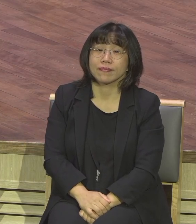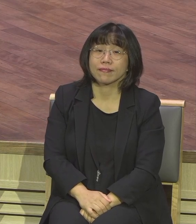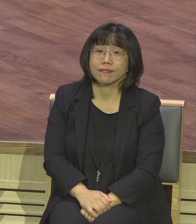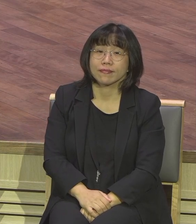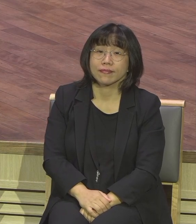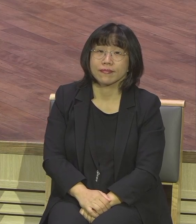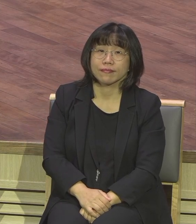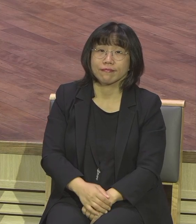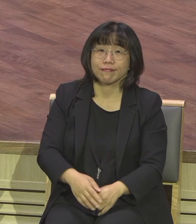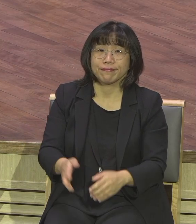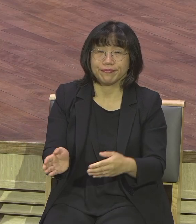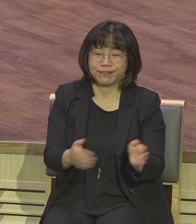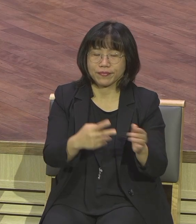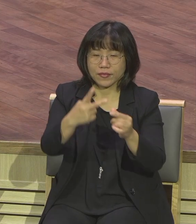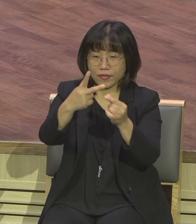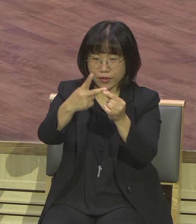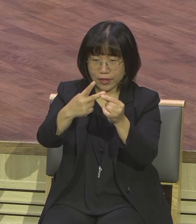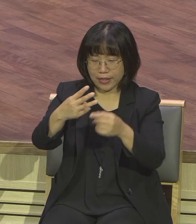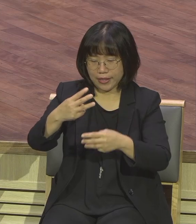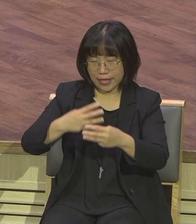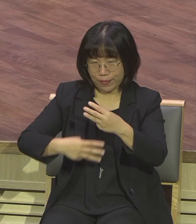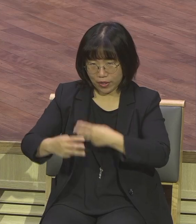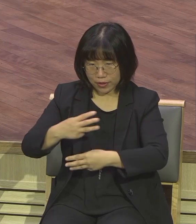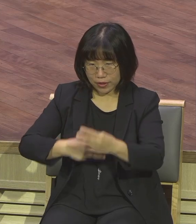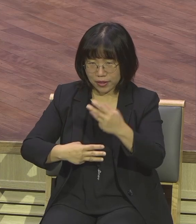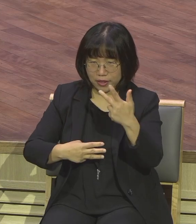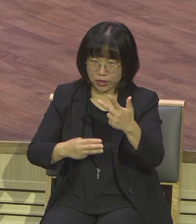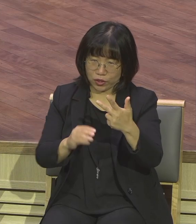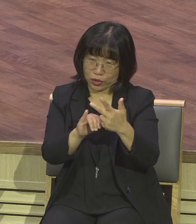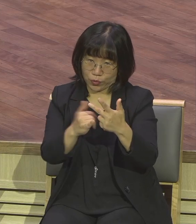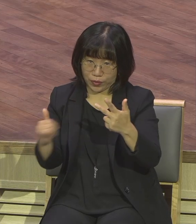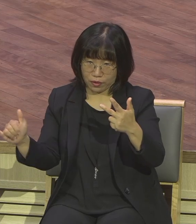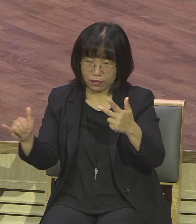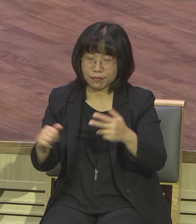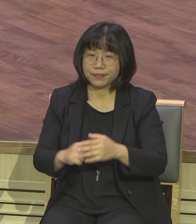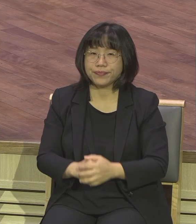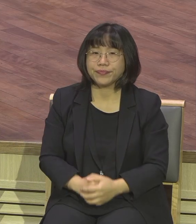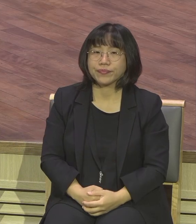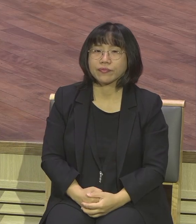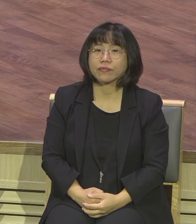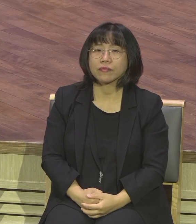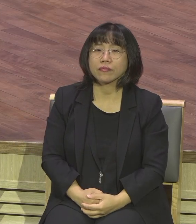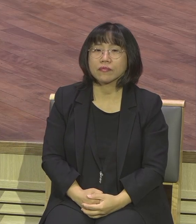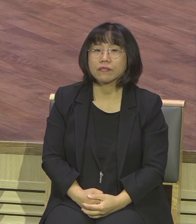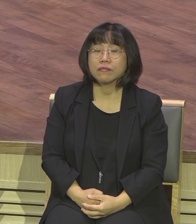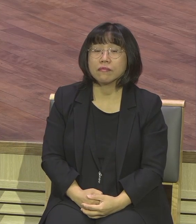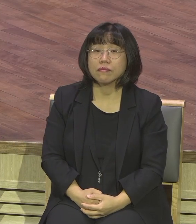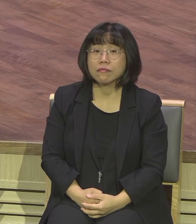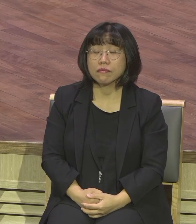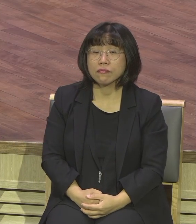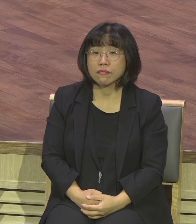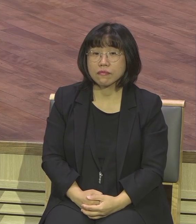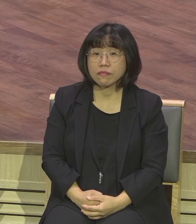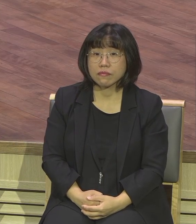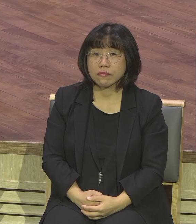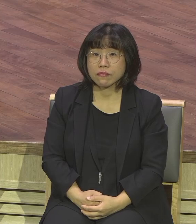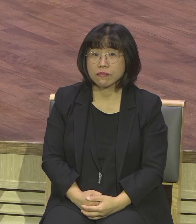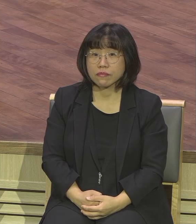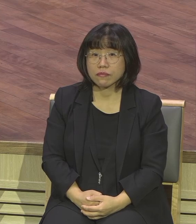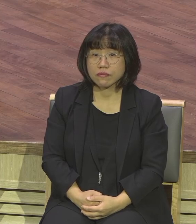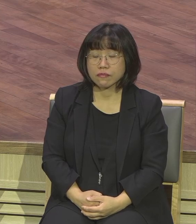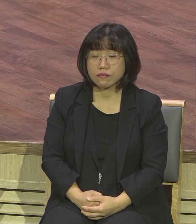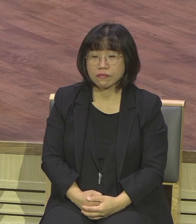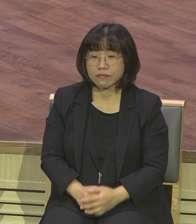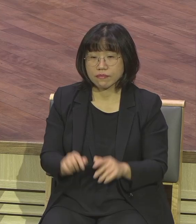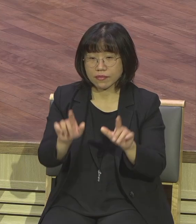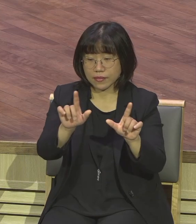두 번째로는 렘넌트 일곱 명. 봐라. 자, 렘넌트 일곱 명, 일곱 명이 어떤